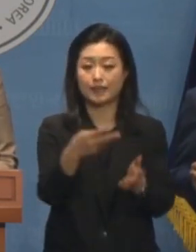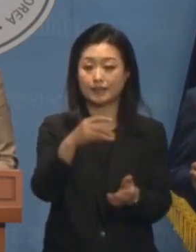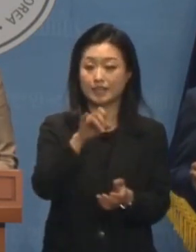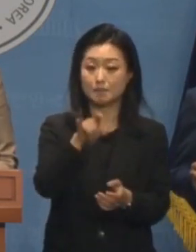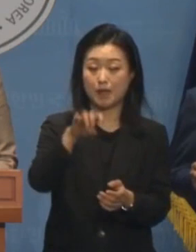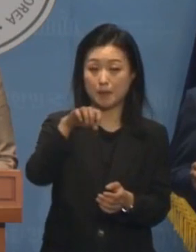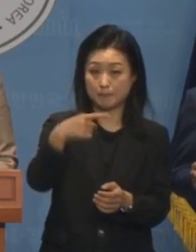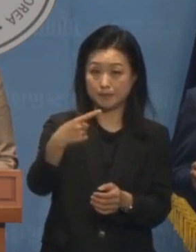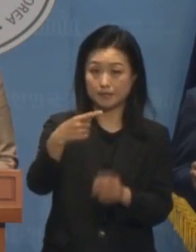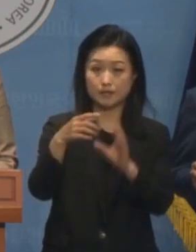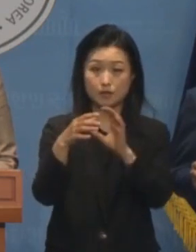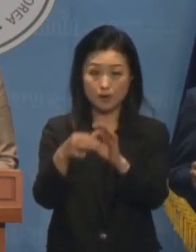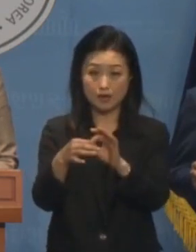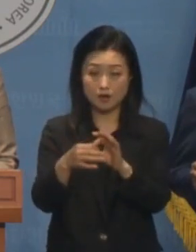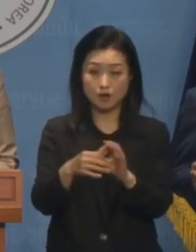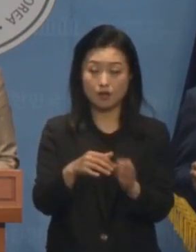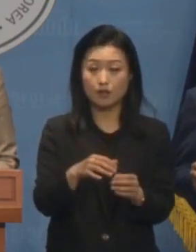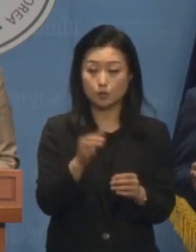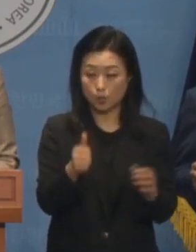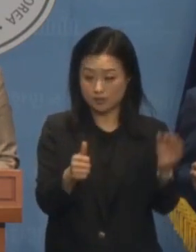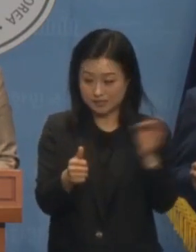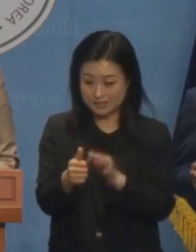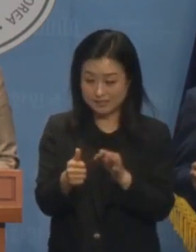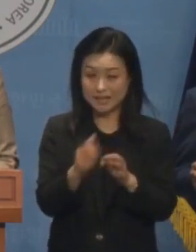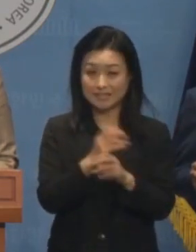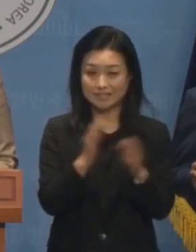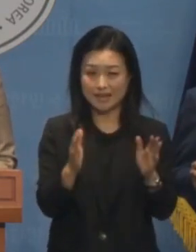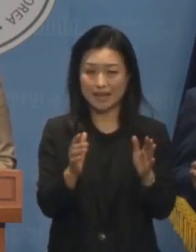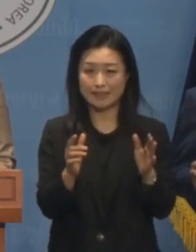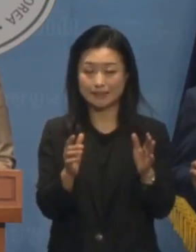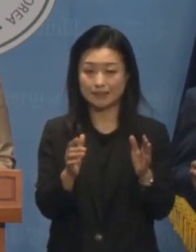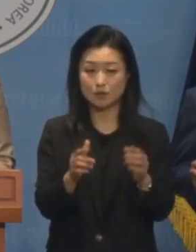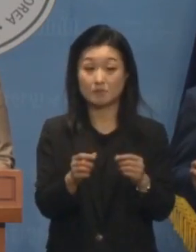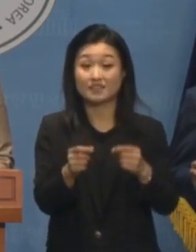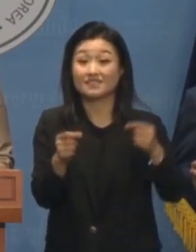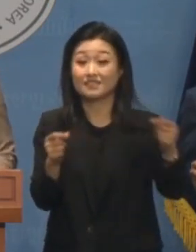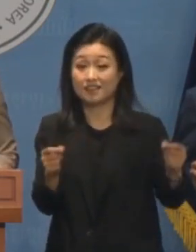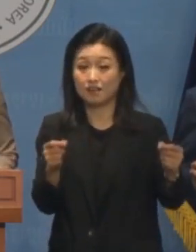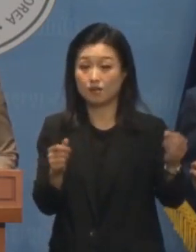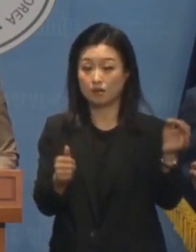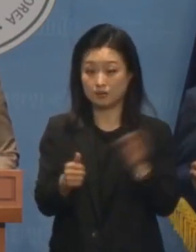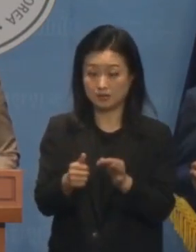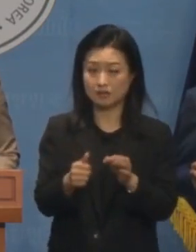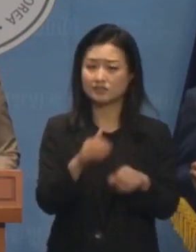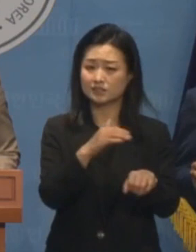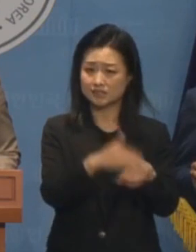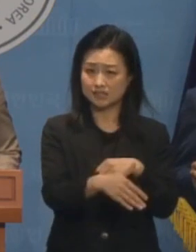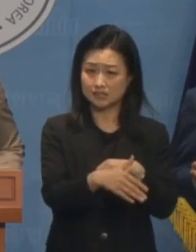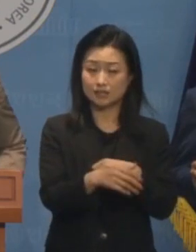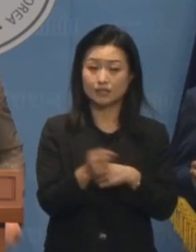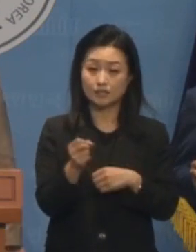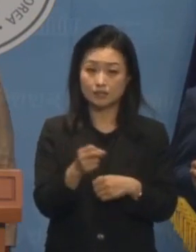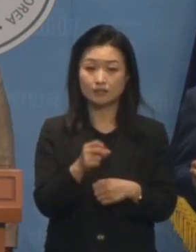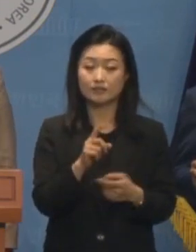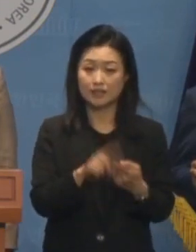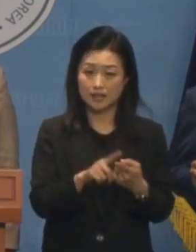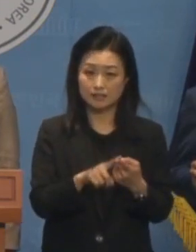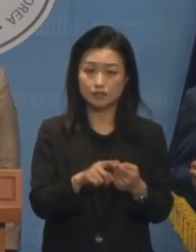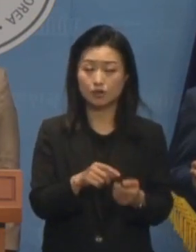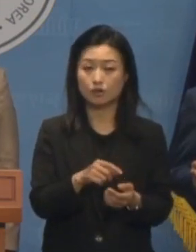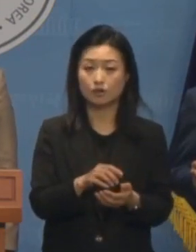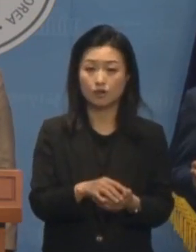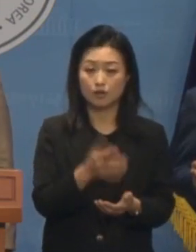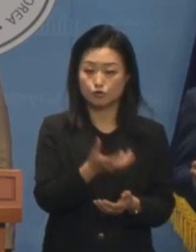됐던 정산 시기를 줄이는 것과 판매 대금 중에 일정 부분들을 별도로 신탁하는 것에 대해서만 대규모